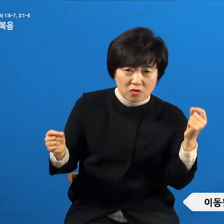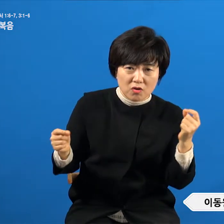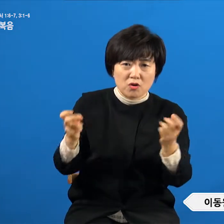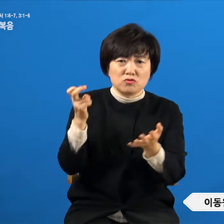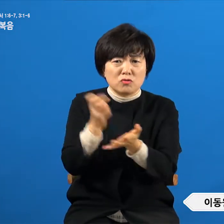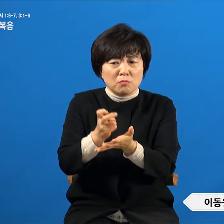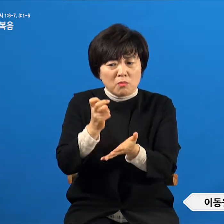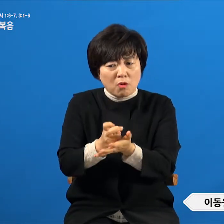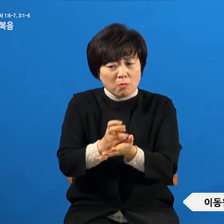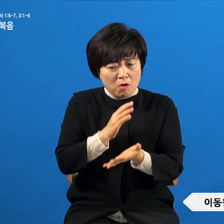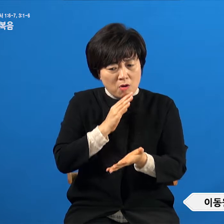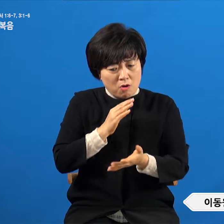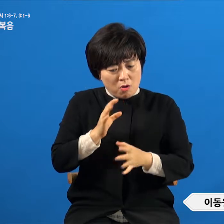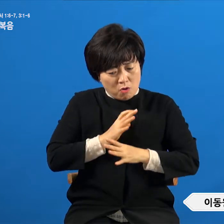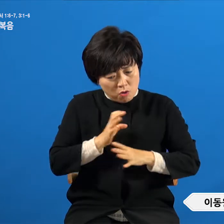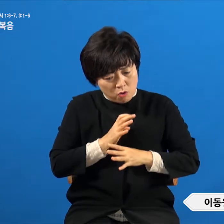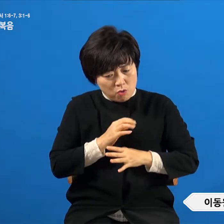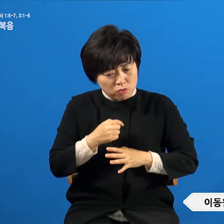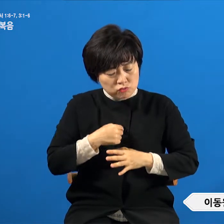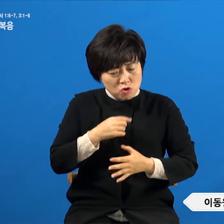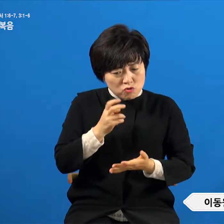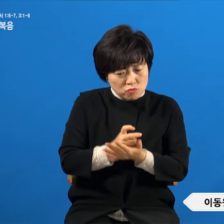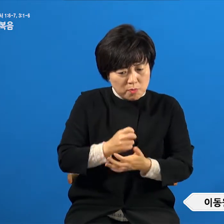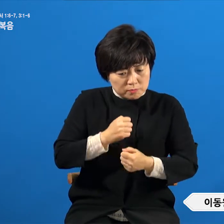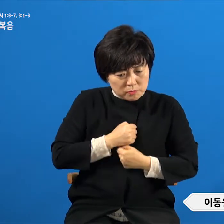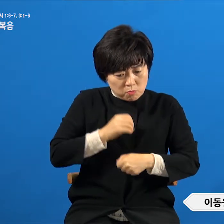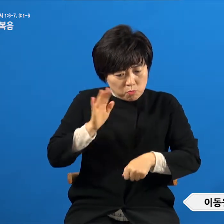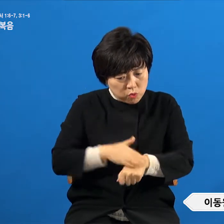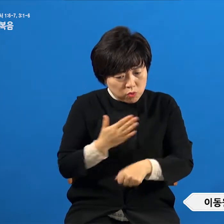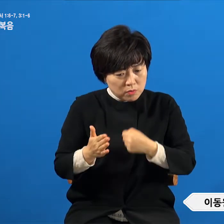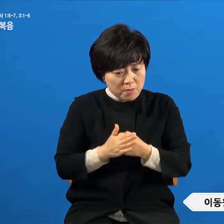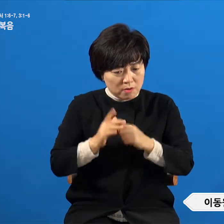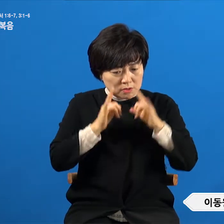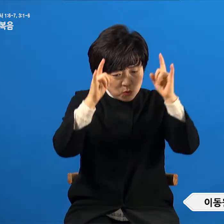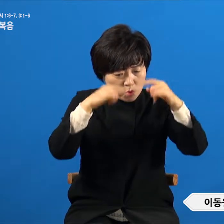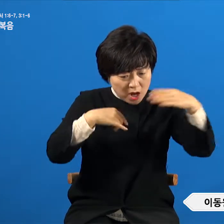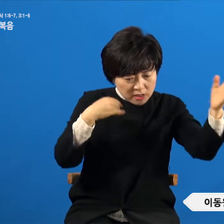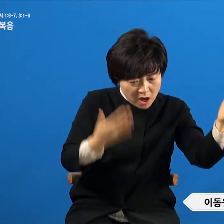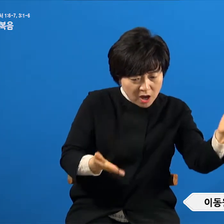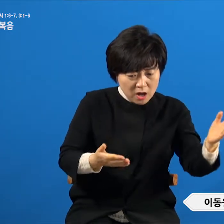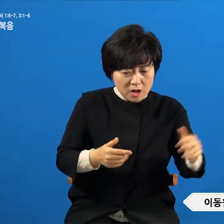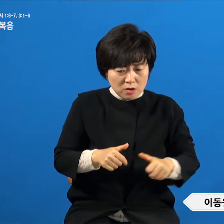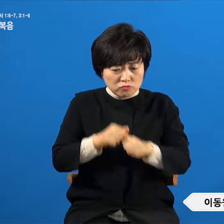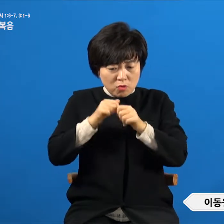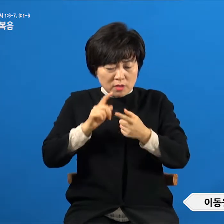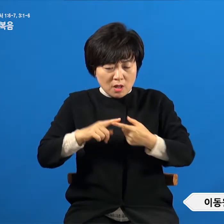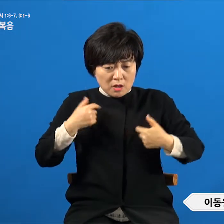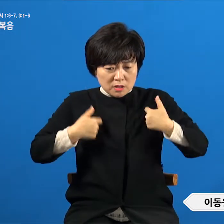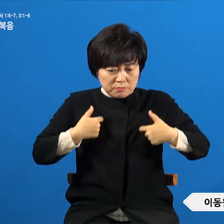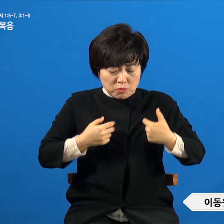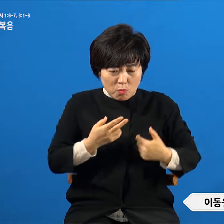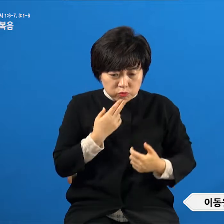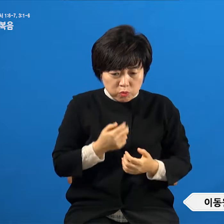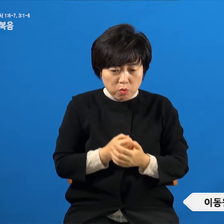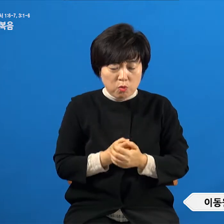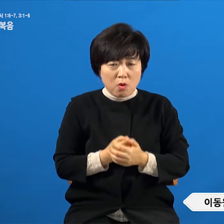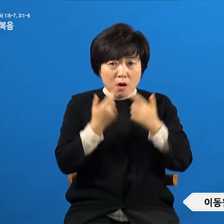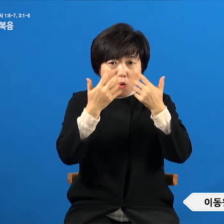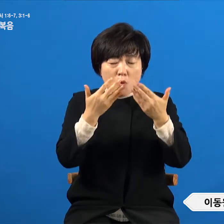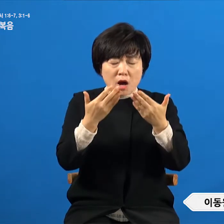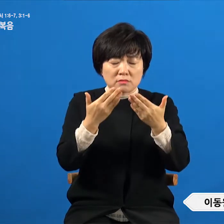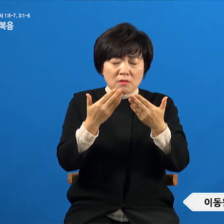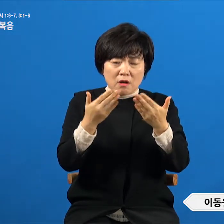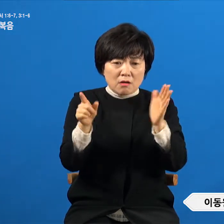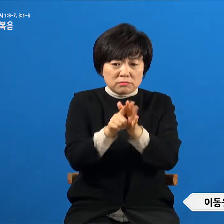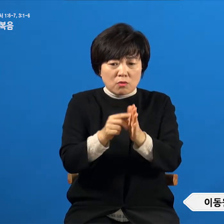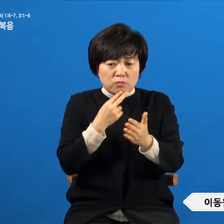됩니다. 내가 이걸 지키지 못했으니까 나는 지옥 가는 것이 아니야. 구원의 기쁨을 잃어버렸어요. 구원의 확신을 상실하고